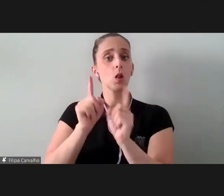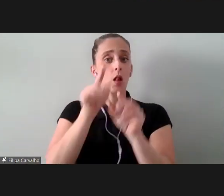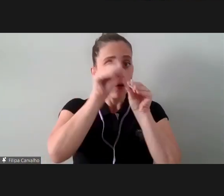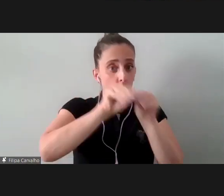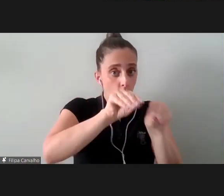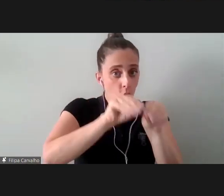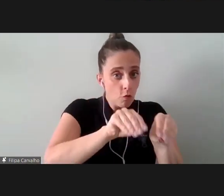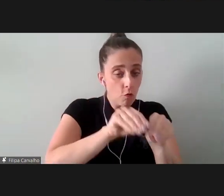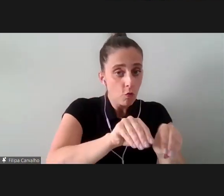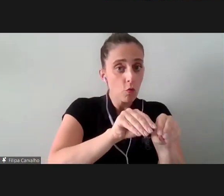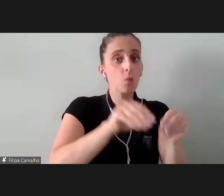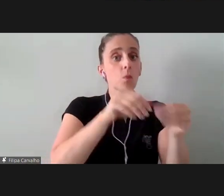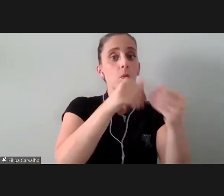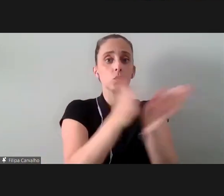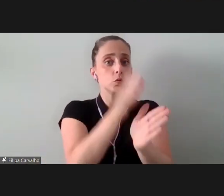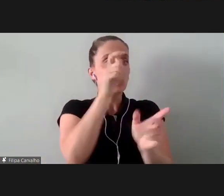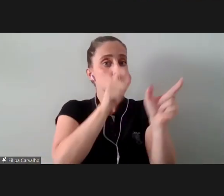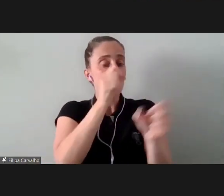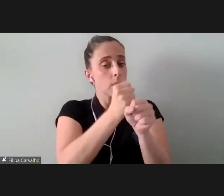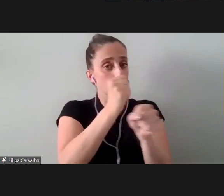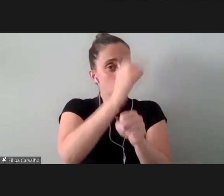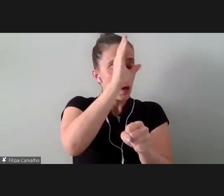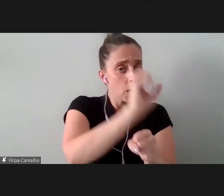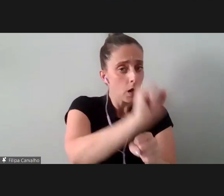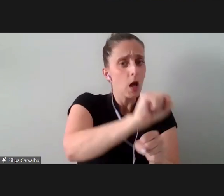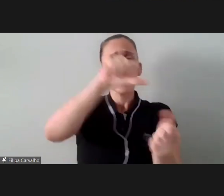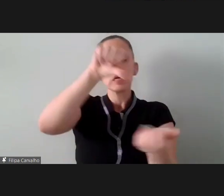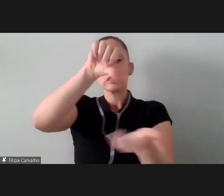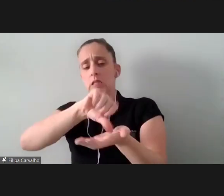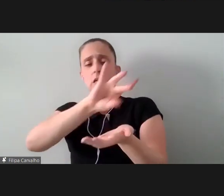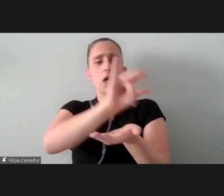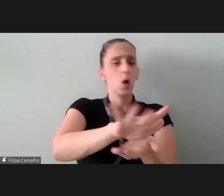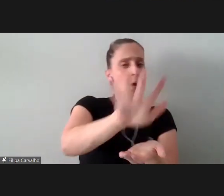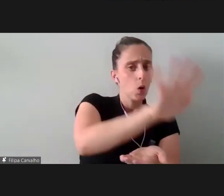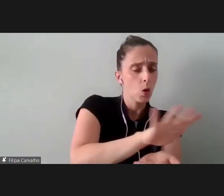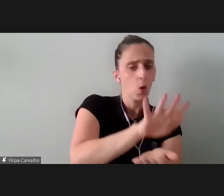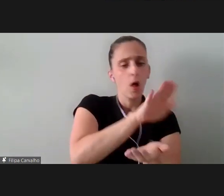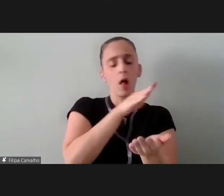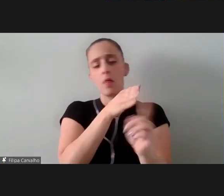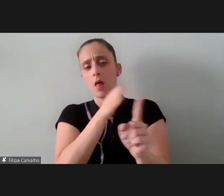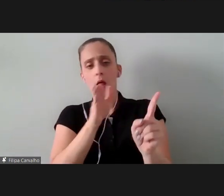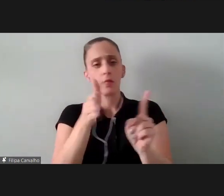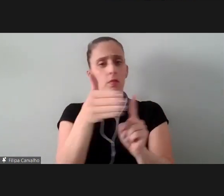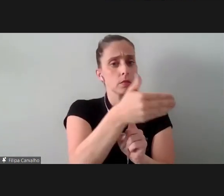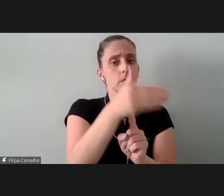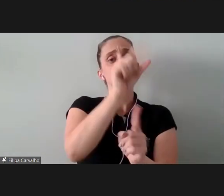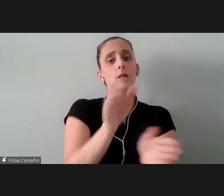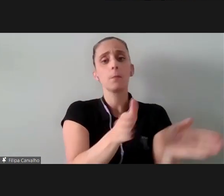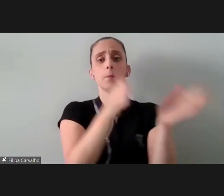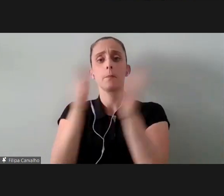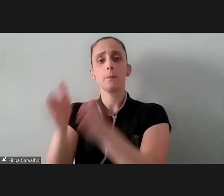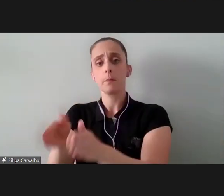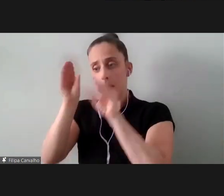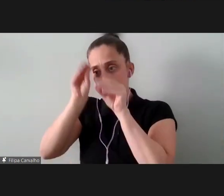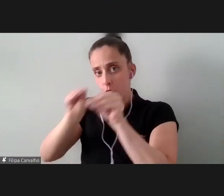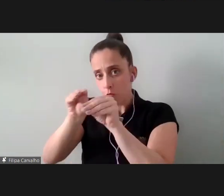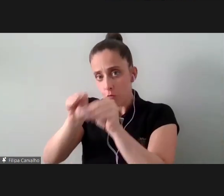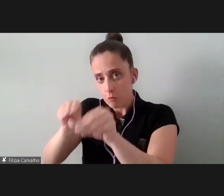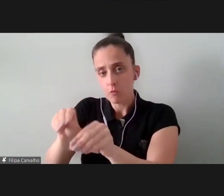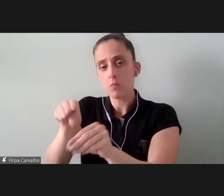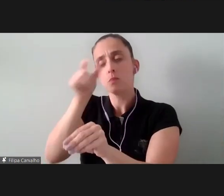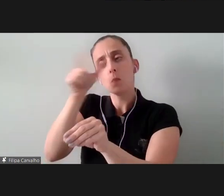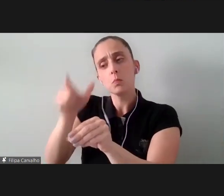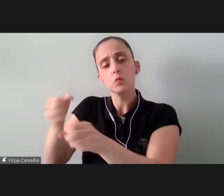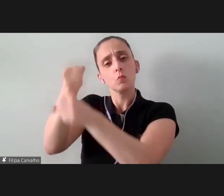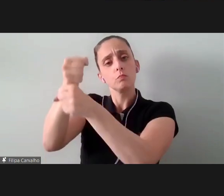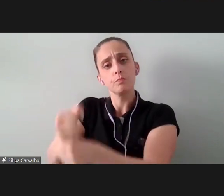da administração pública, quer central e local, quer direta e indireta, por um lado. E, por outro lado, também formar os quadros do